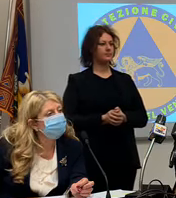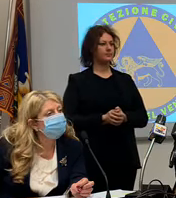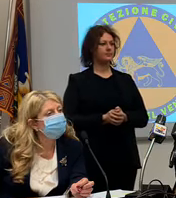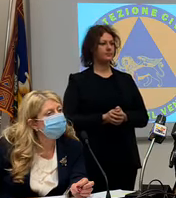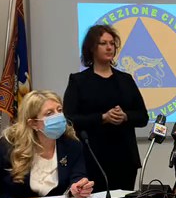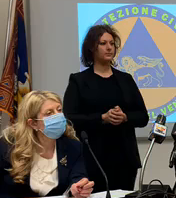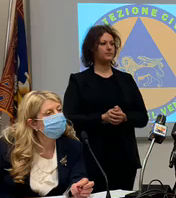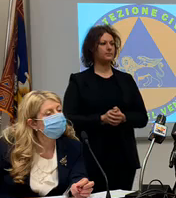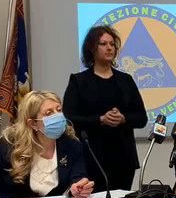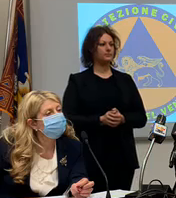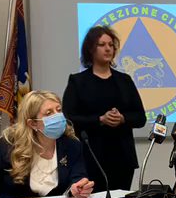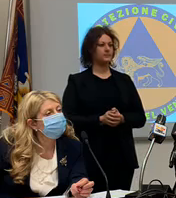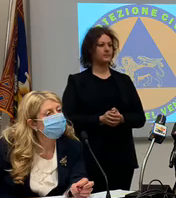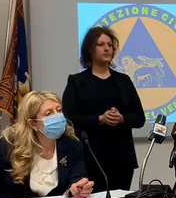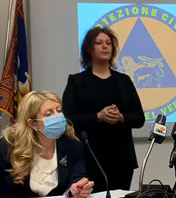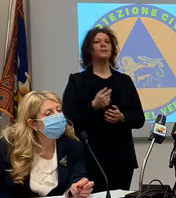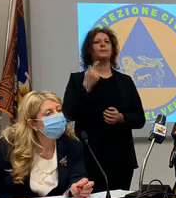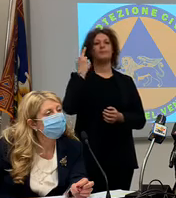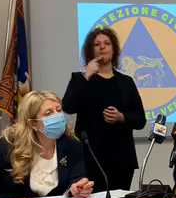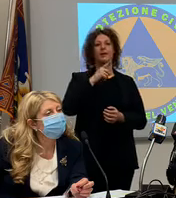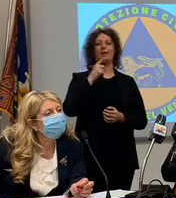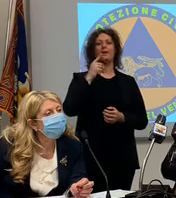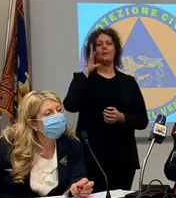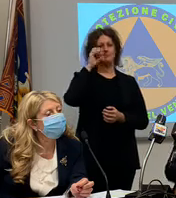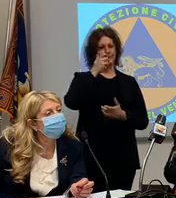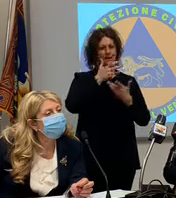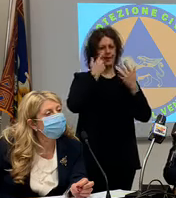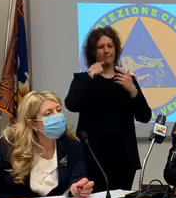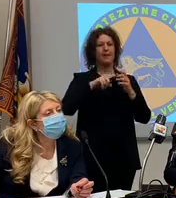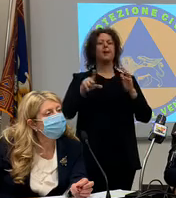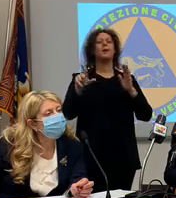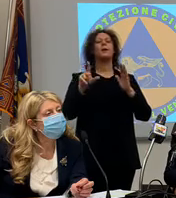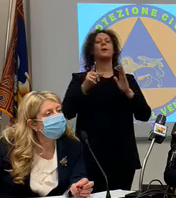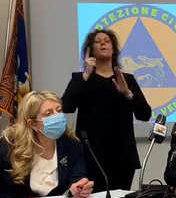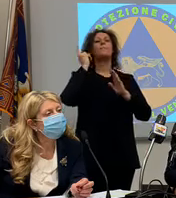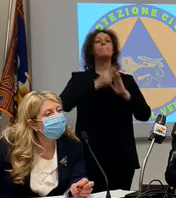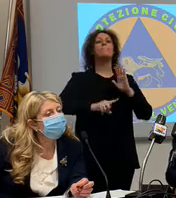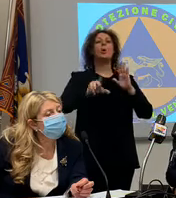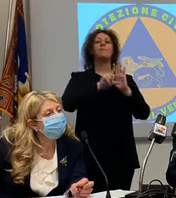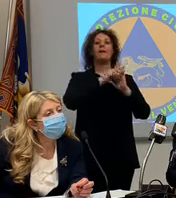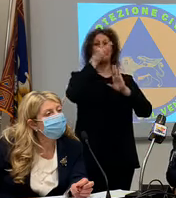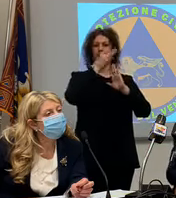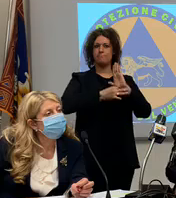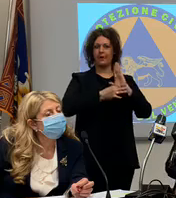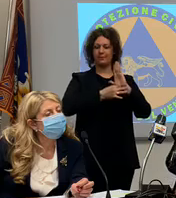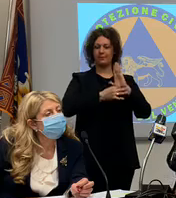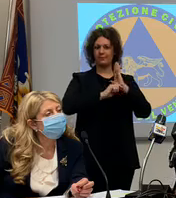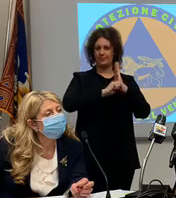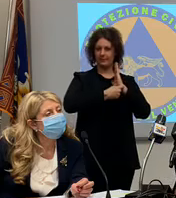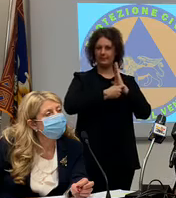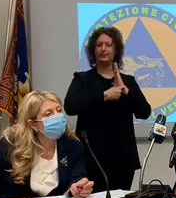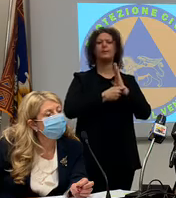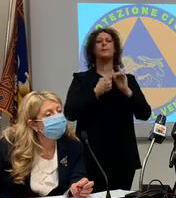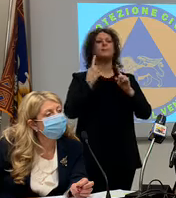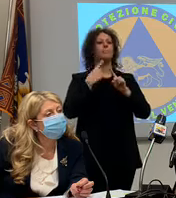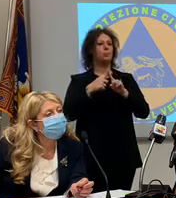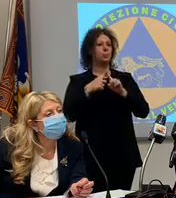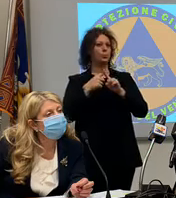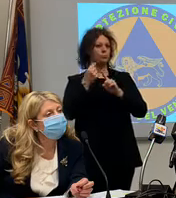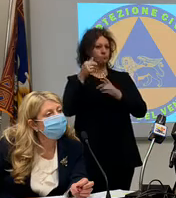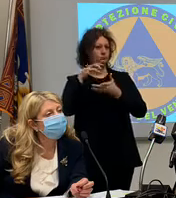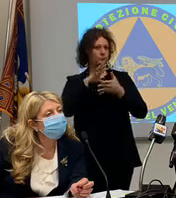provvedimenti restrittivi e Ristori par di capire che le regioni